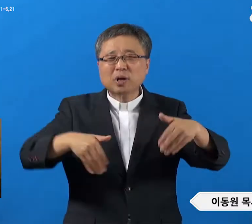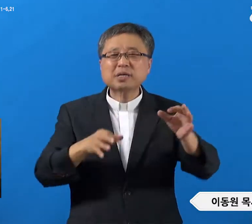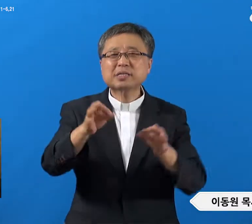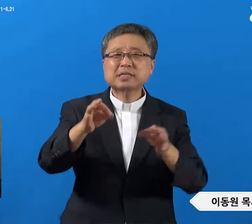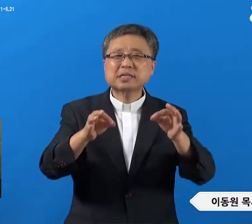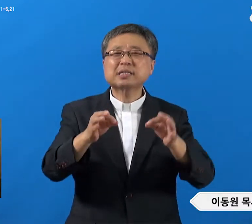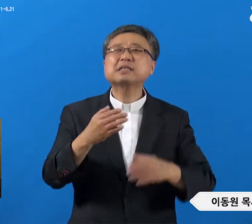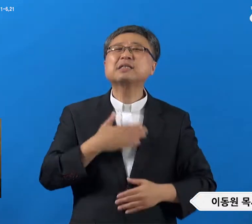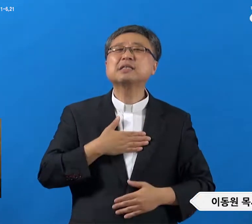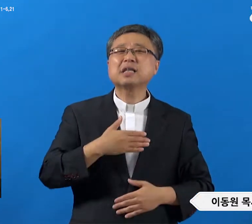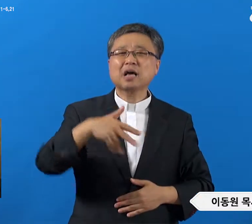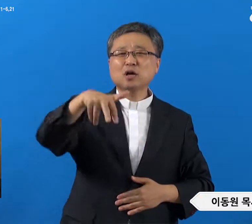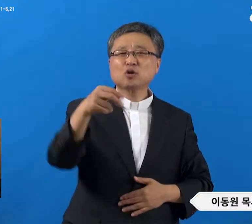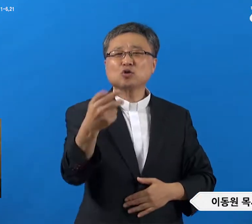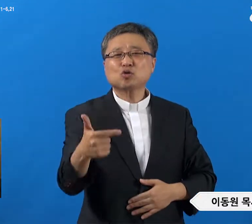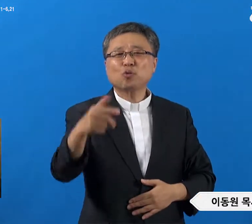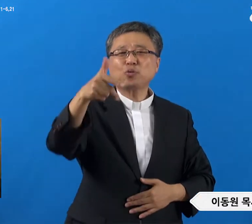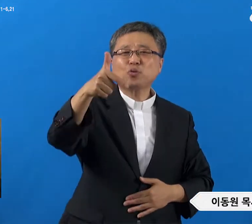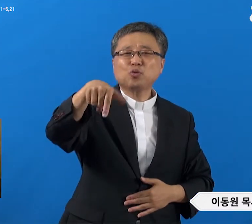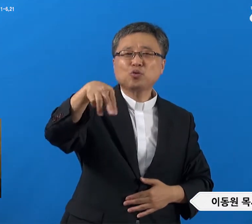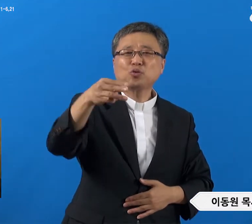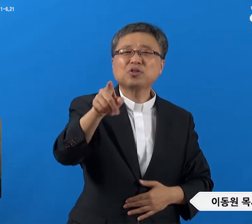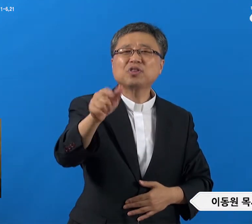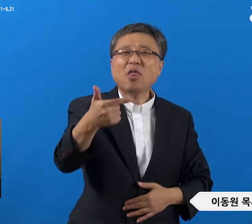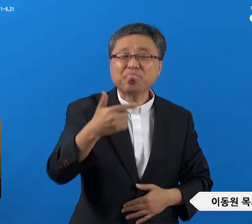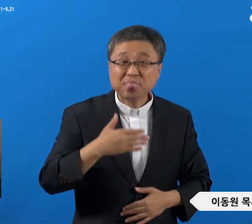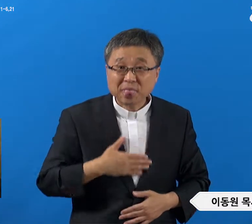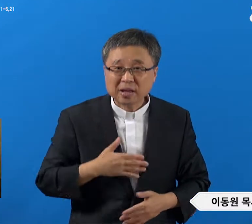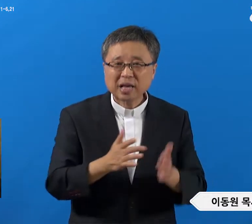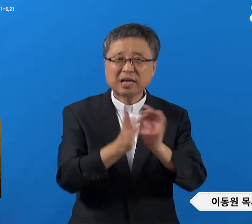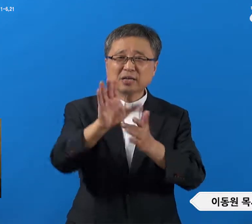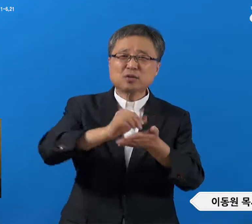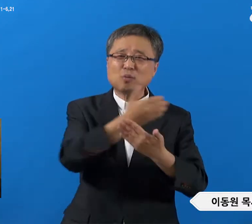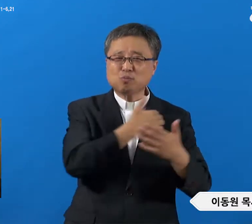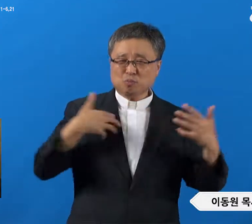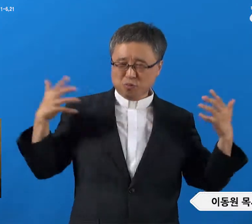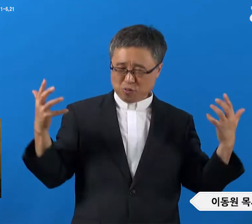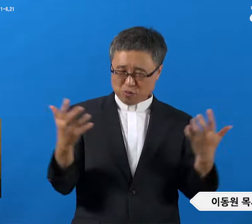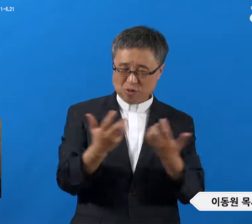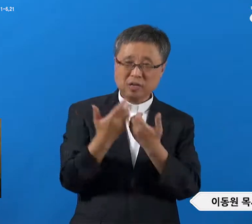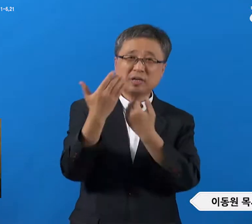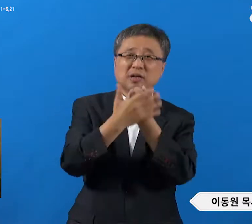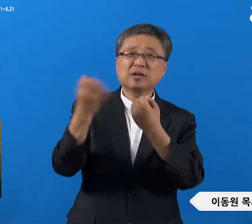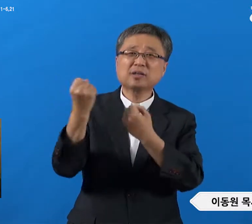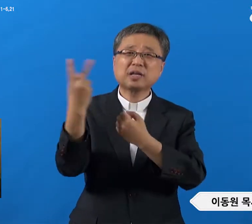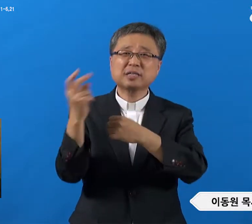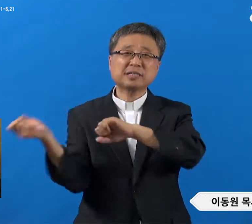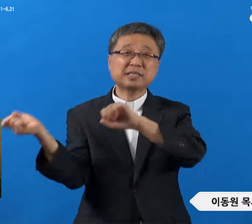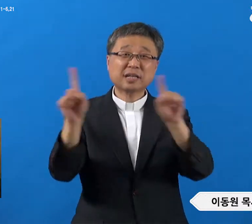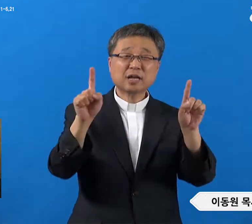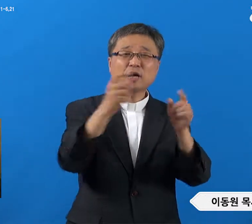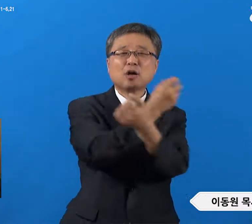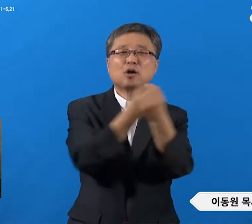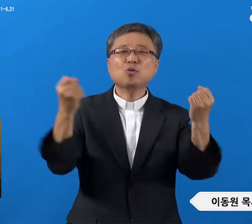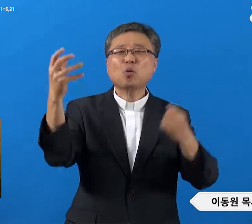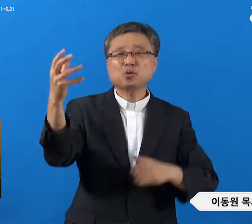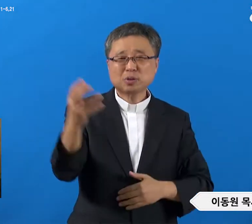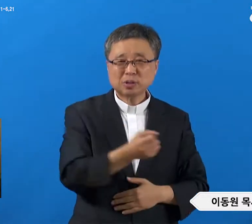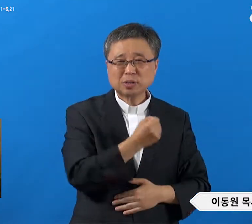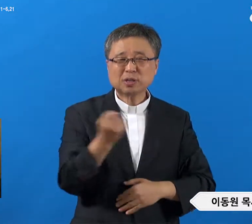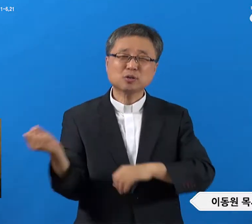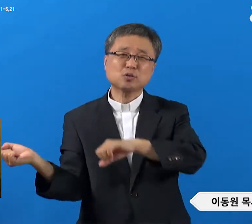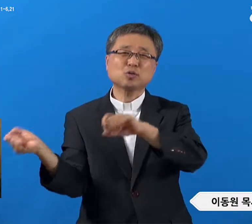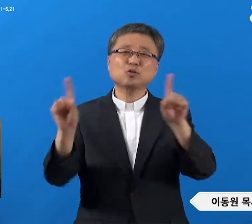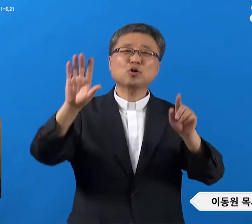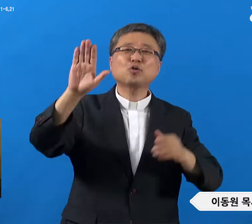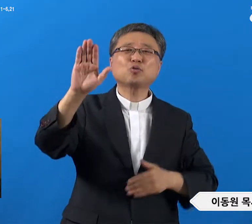나 존 뉴턴은 예수 그리스도의 풍성하신 은혜로 되살아났고 용서받아